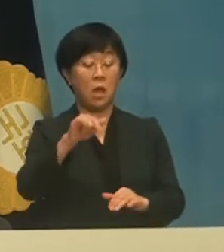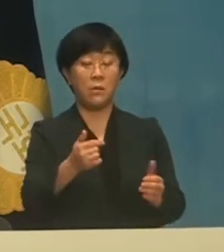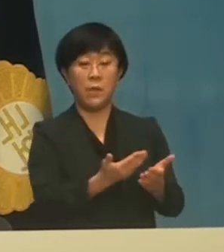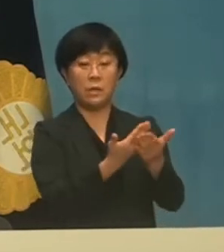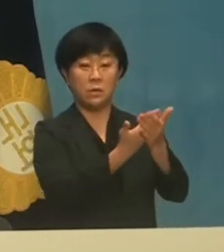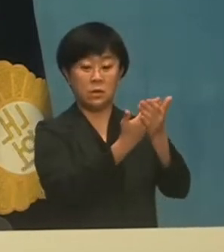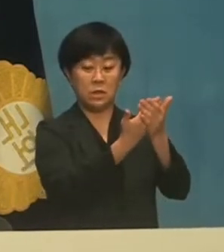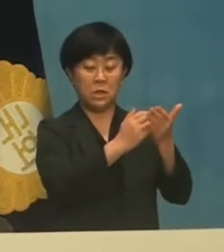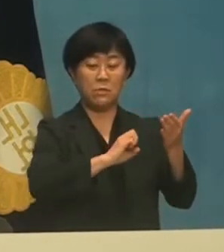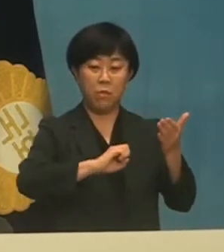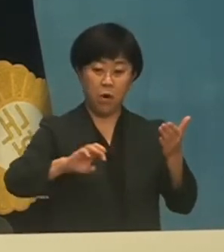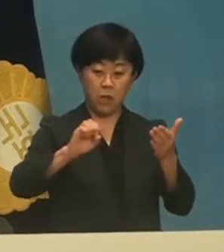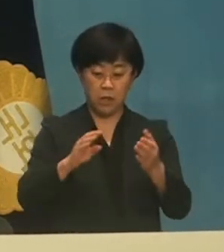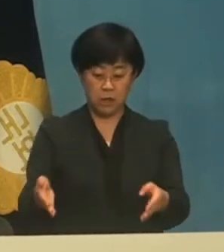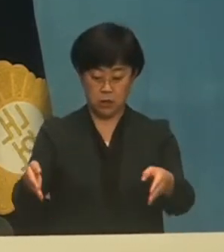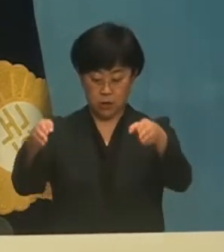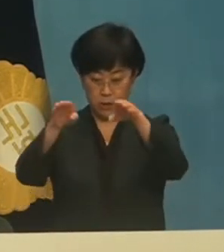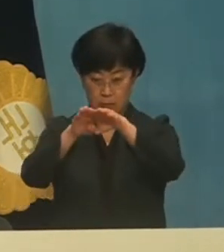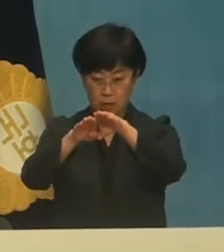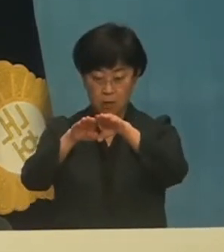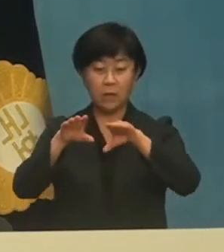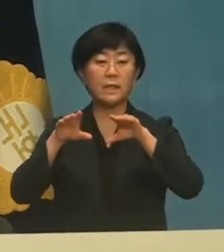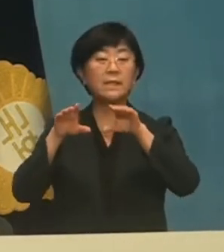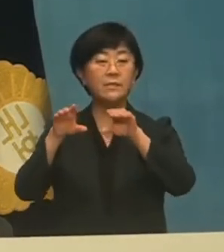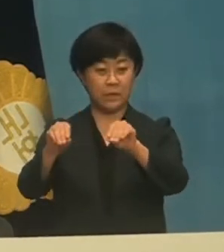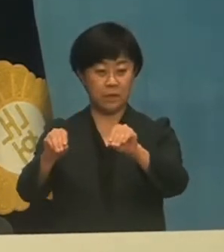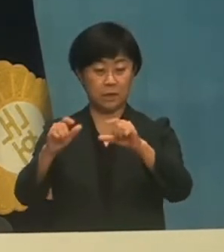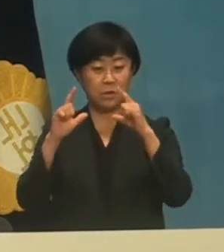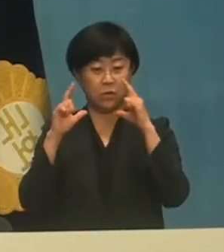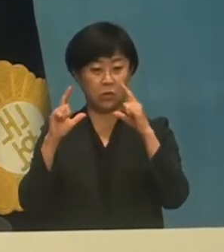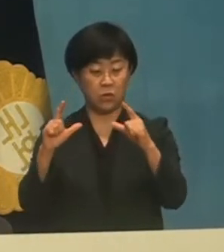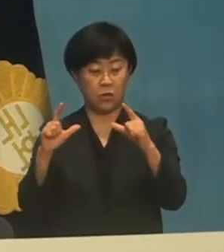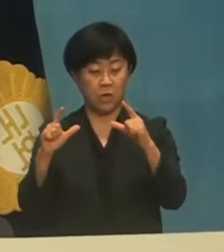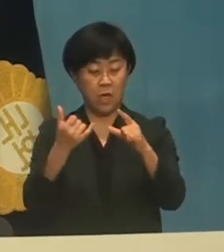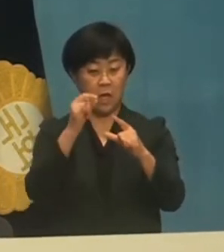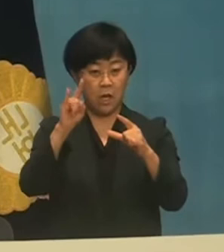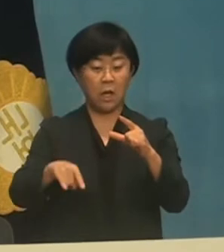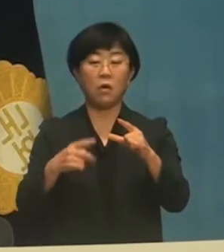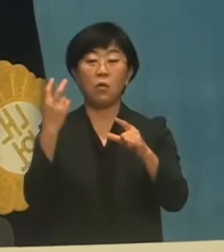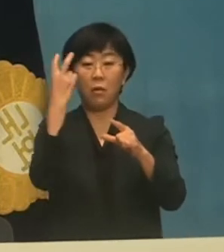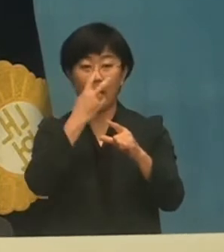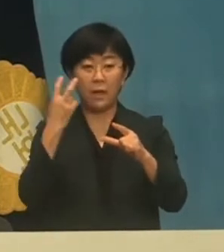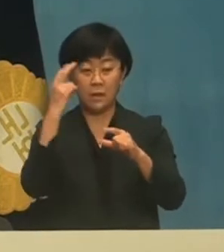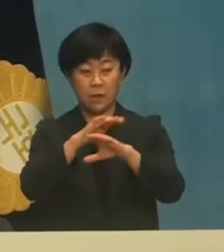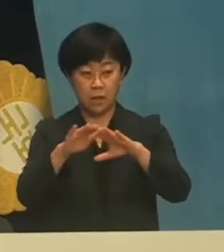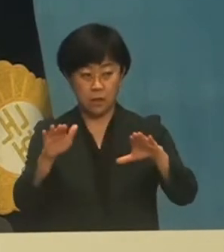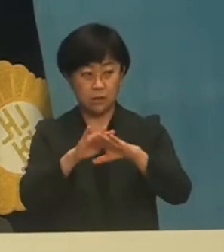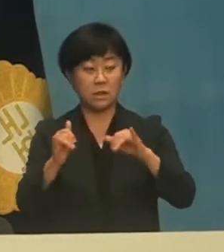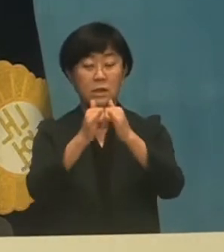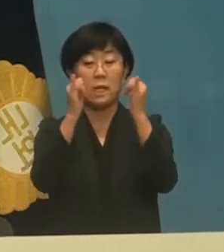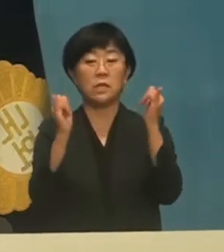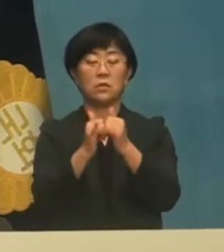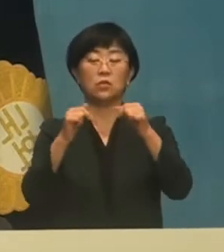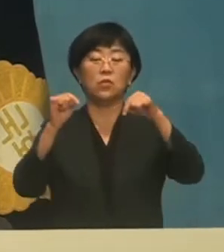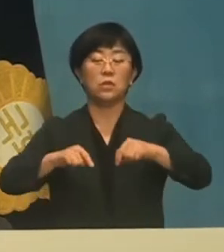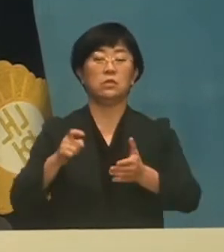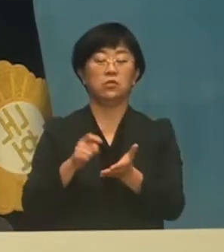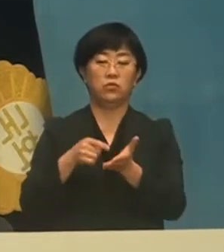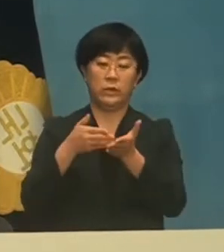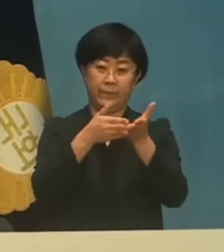고준위 핵폐기물 저장시설 건설 금지 선언, 그리고 핵폐기물 관리 처분 방안에 대한 사회적 논의를